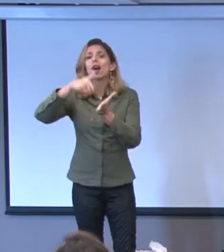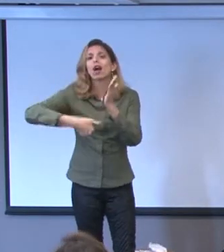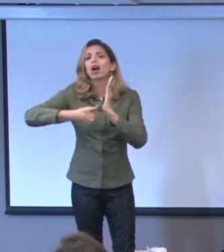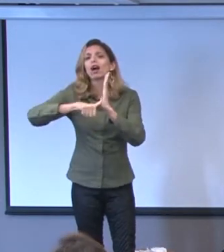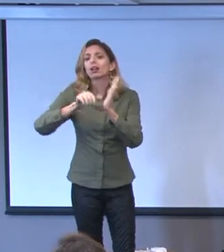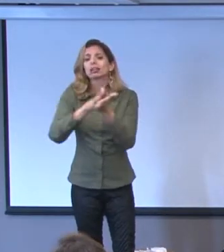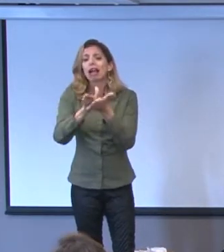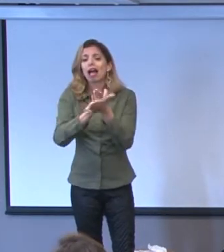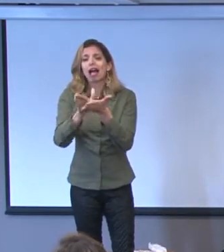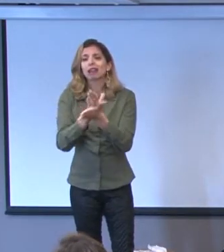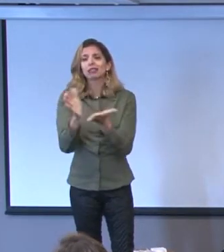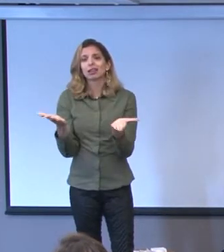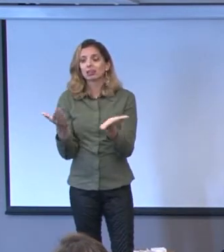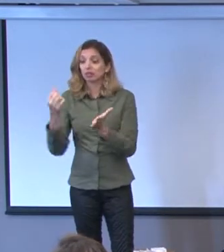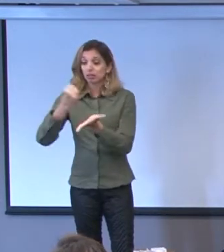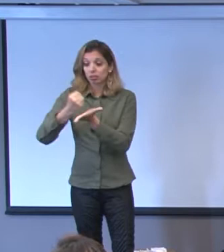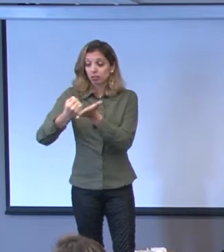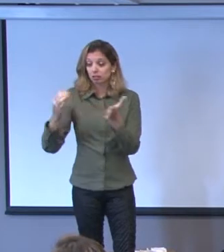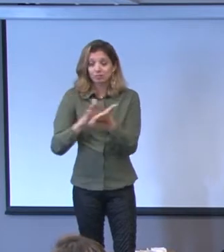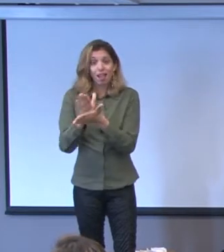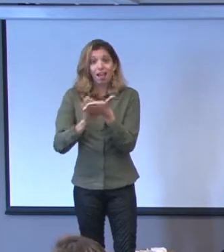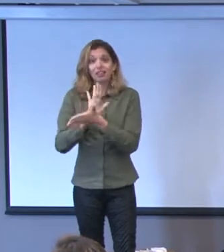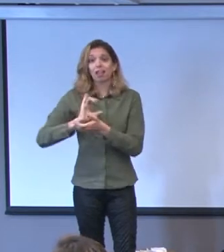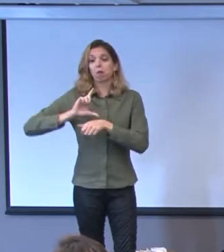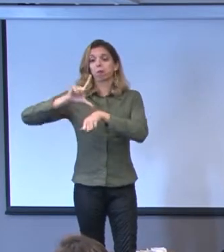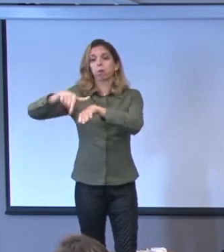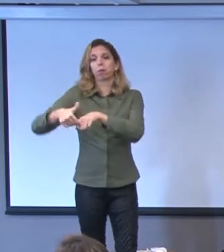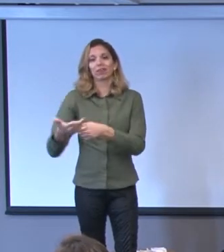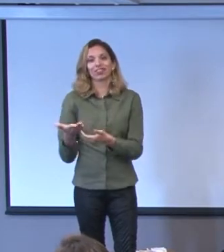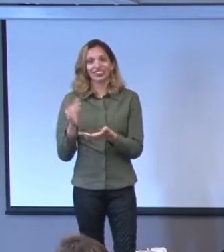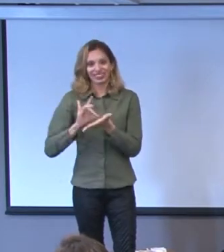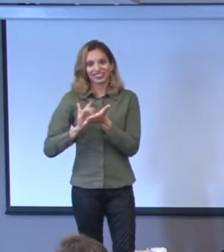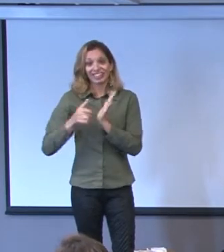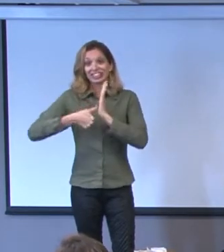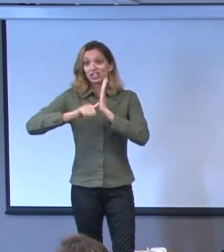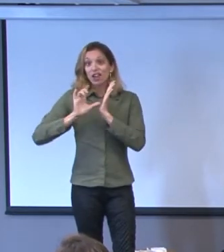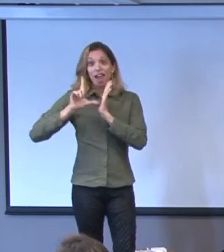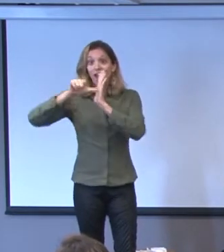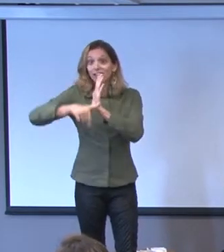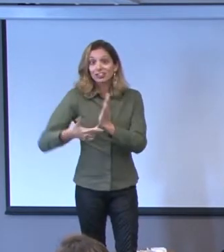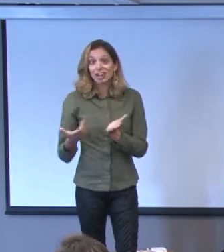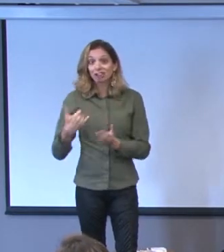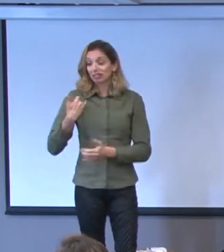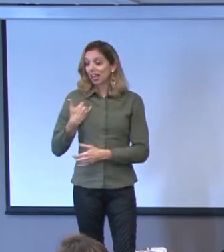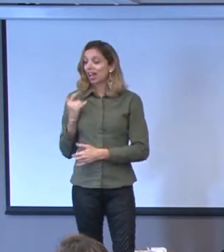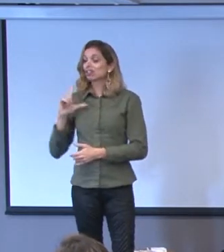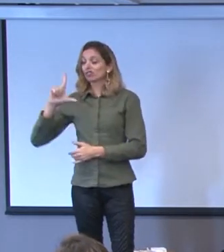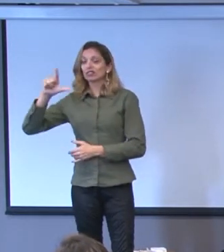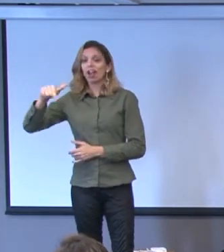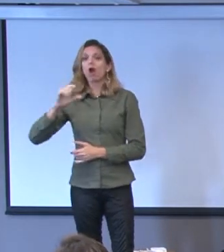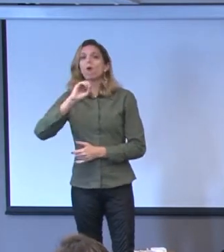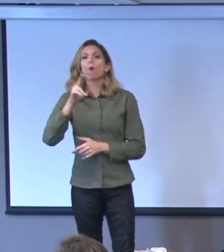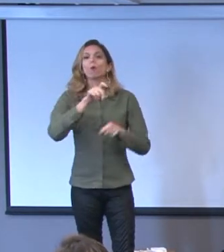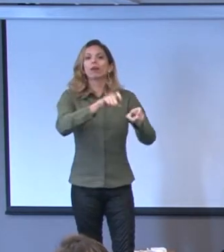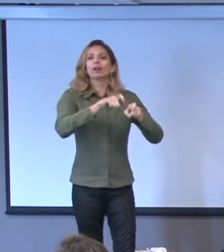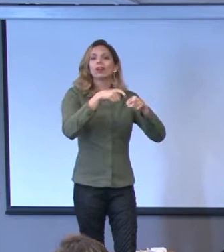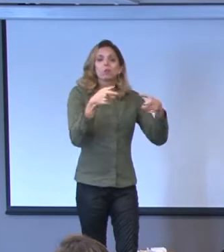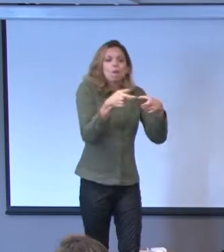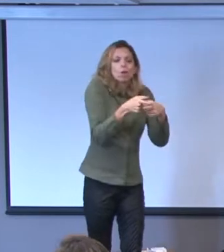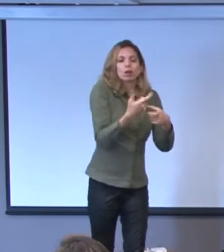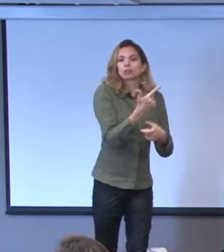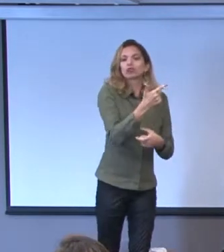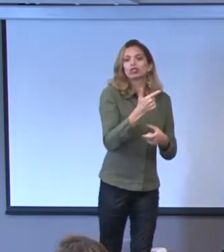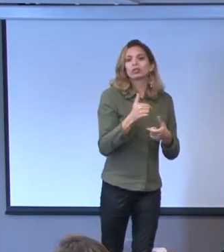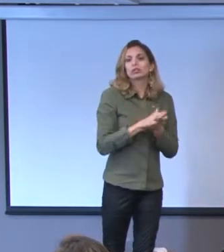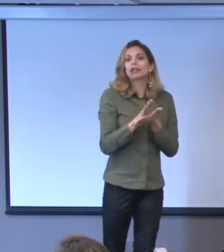registrar, lá se registrava já mais tarde, mesmo porque já têm idade, ou vinham do interior ou de outras cidades